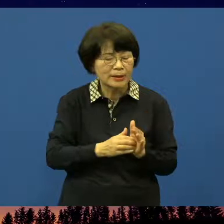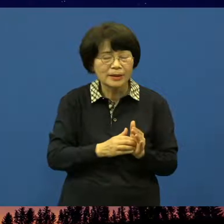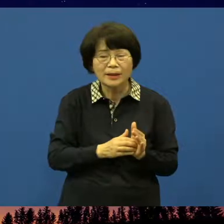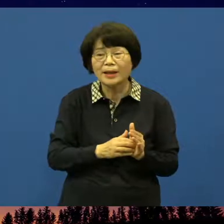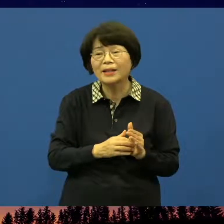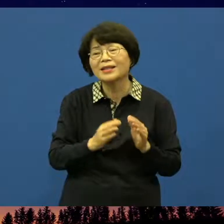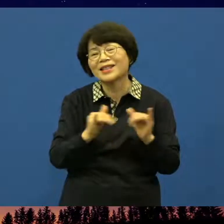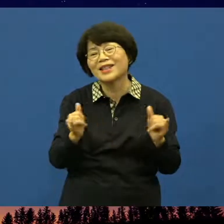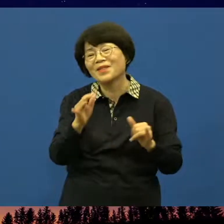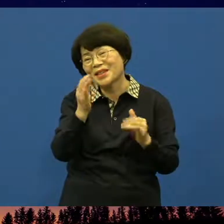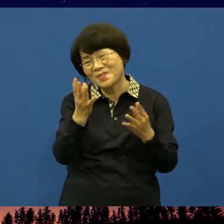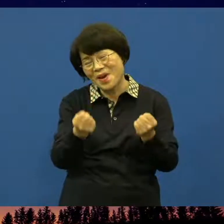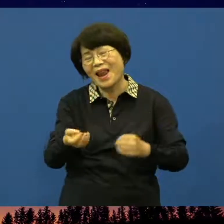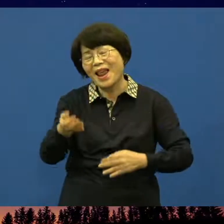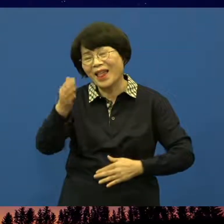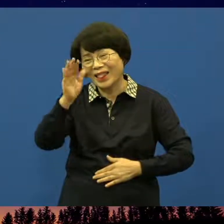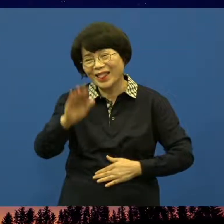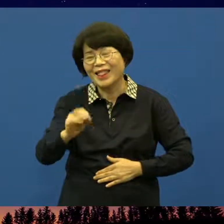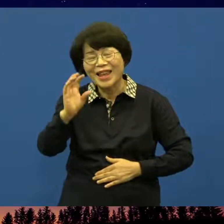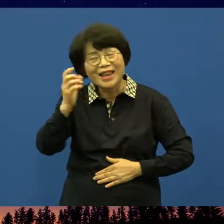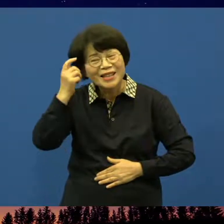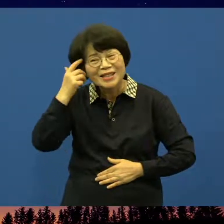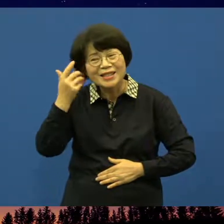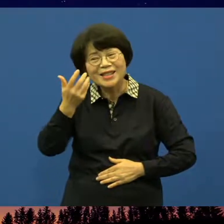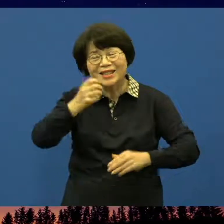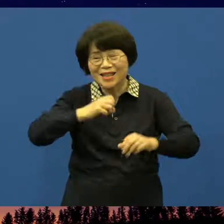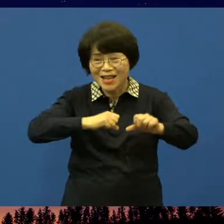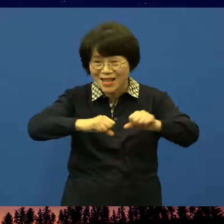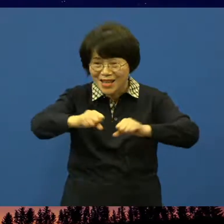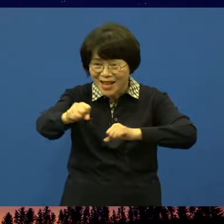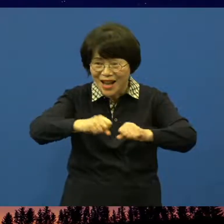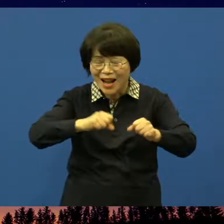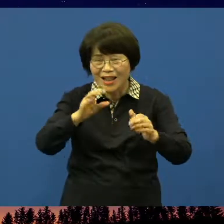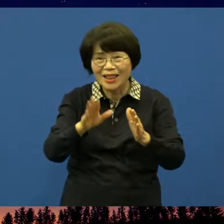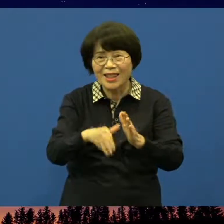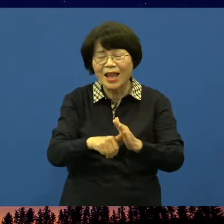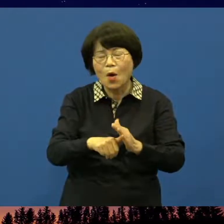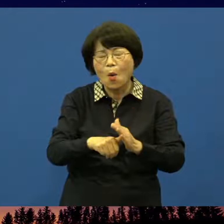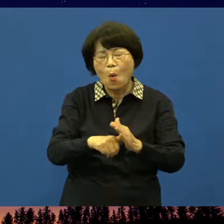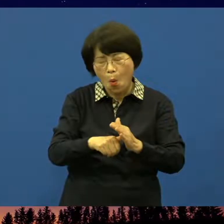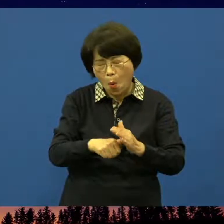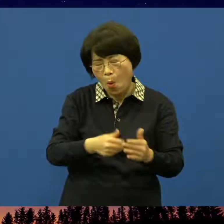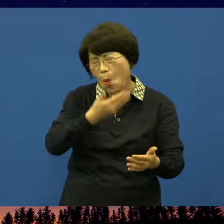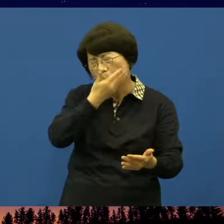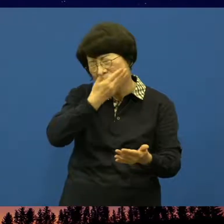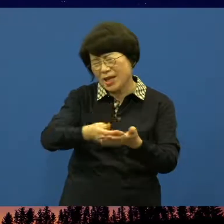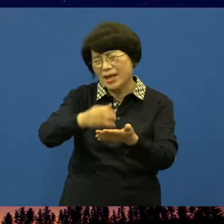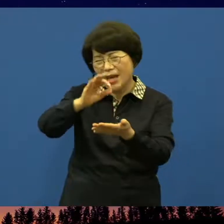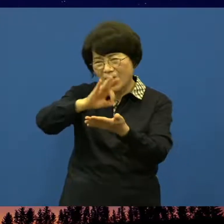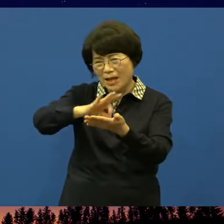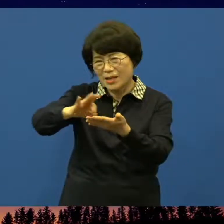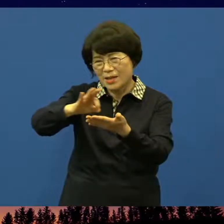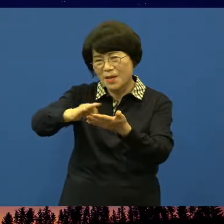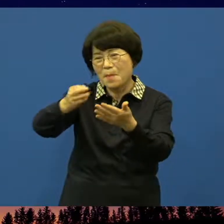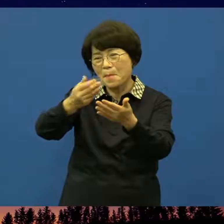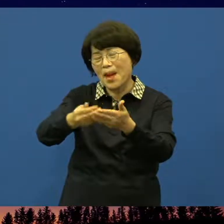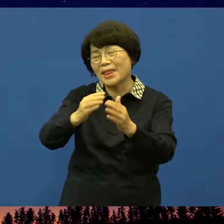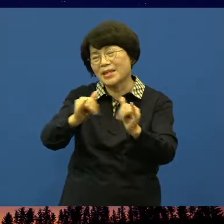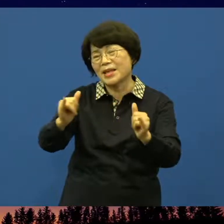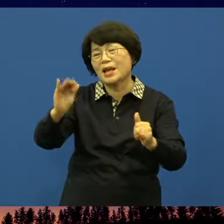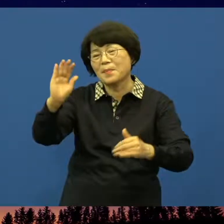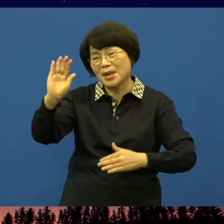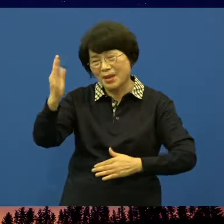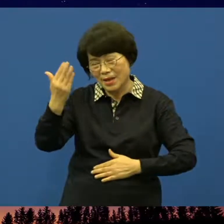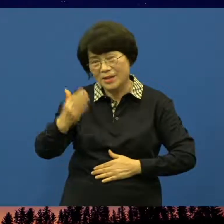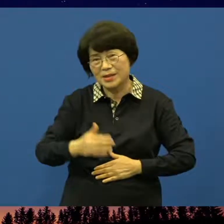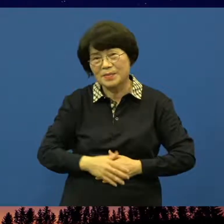근데 성령의 능력이 임하니까 역사의 시대에 쓰임받는 인물들이 돼요. 탁월하게 쓰임을 받는 거예요.